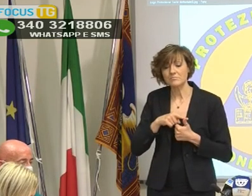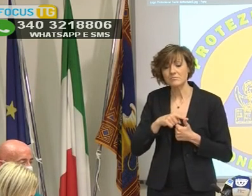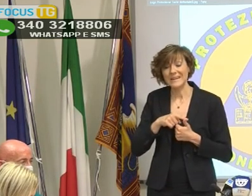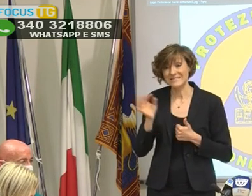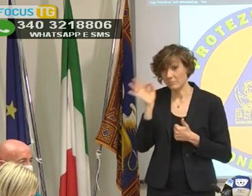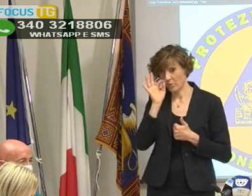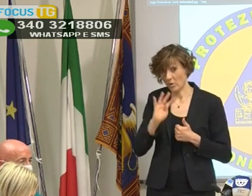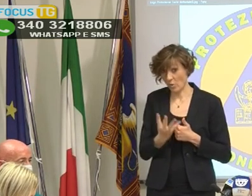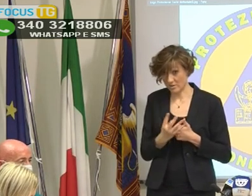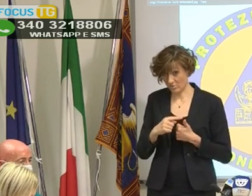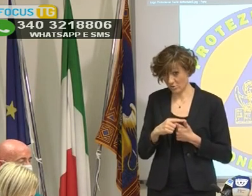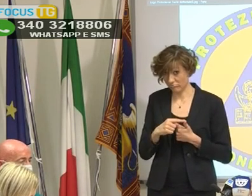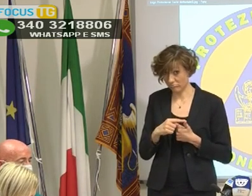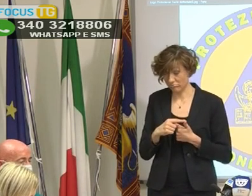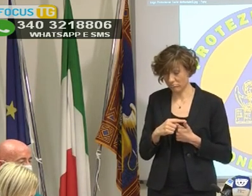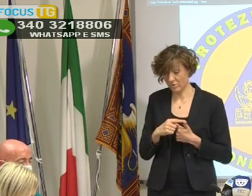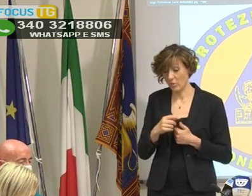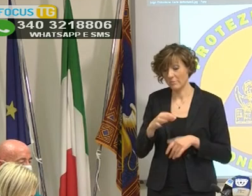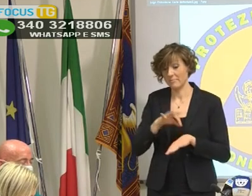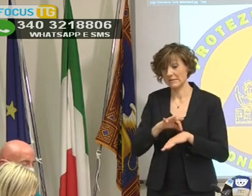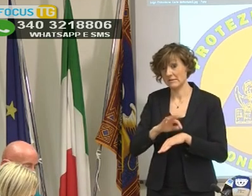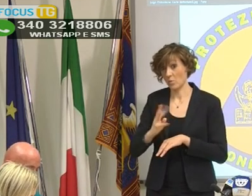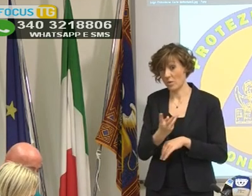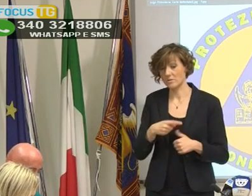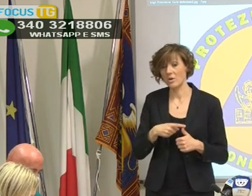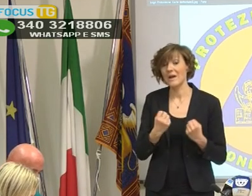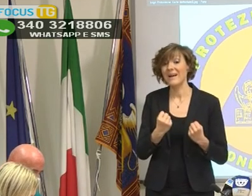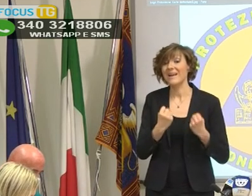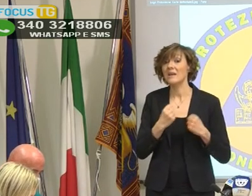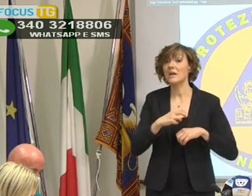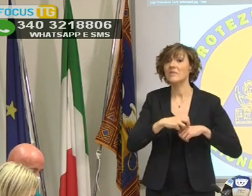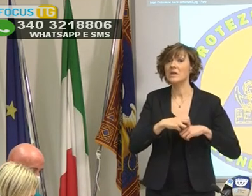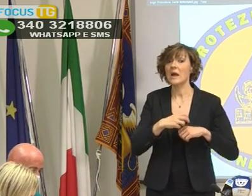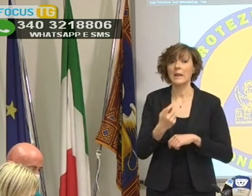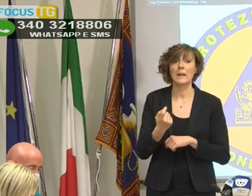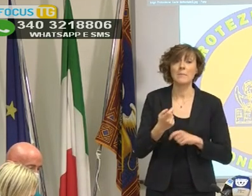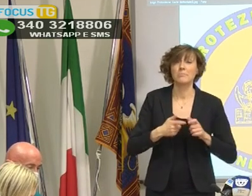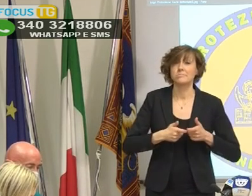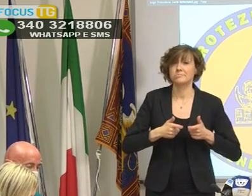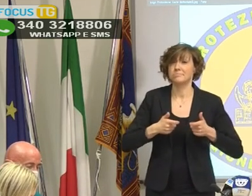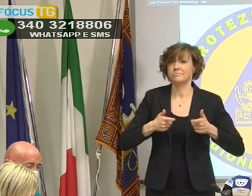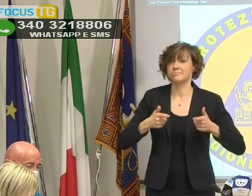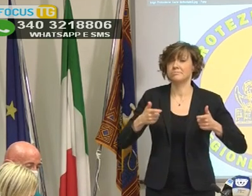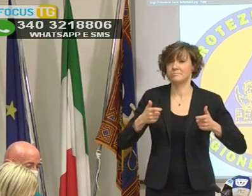tamponi, quindi i quattro pazienti, la carica virale era molto elevata.